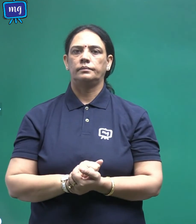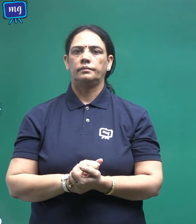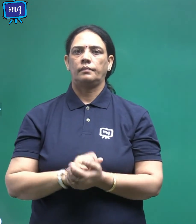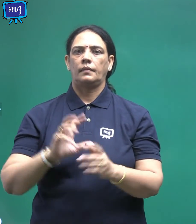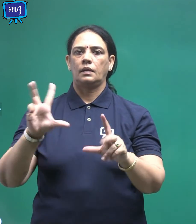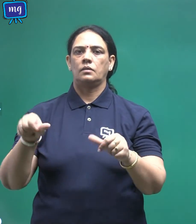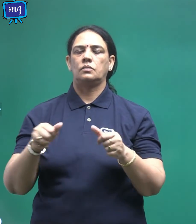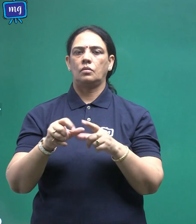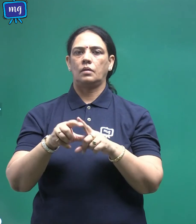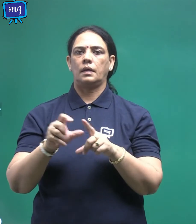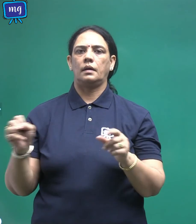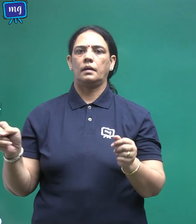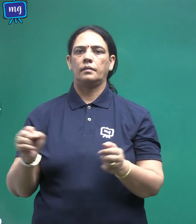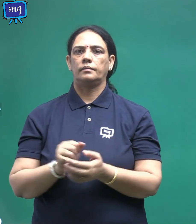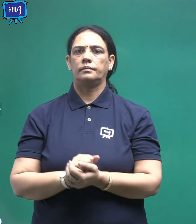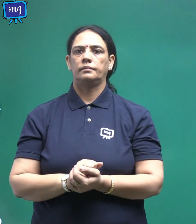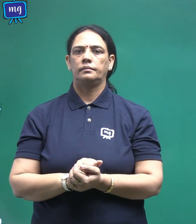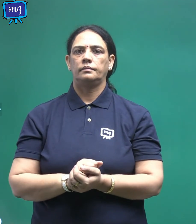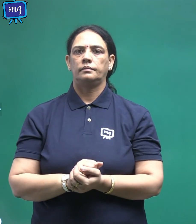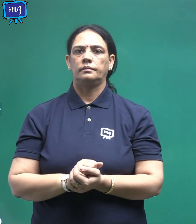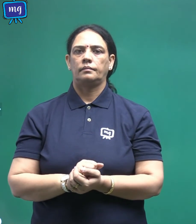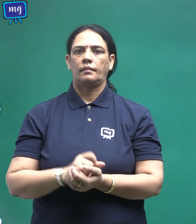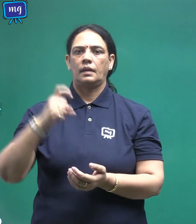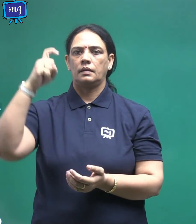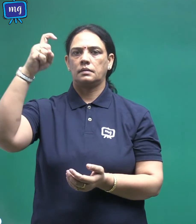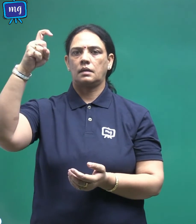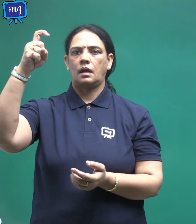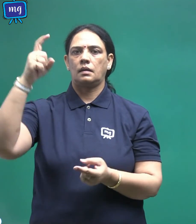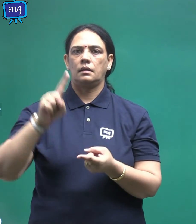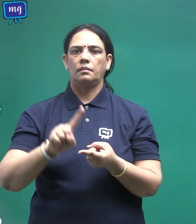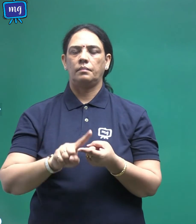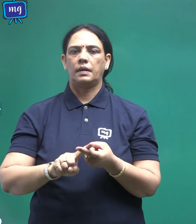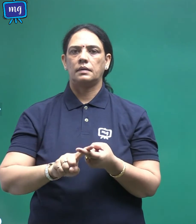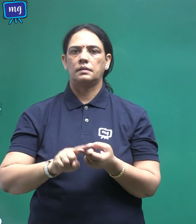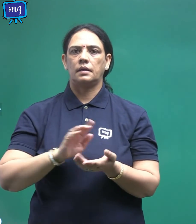हल करेंगे, 7 प्लस एच